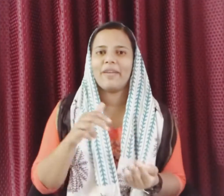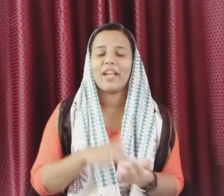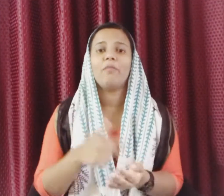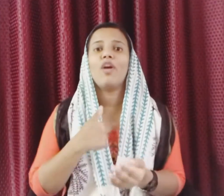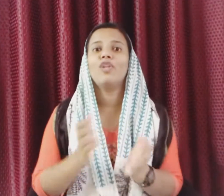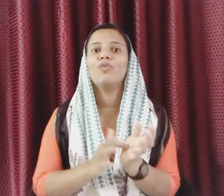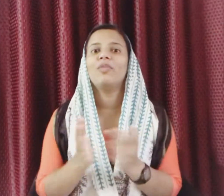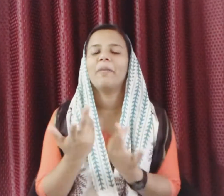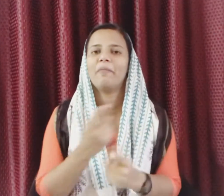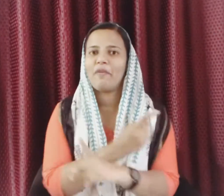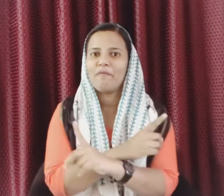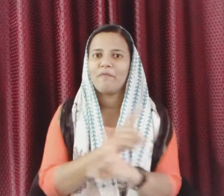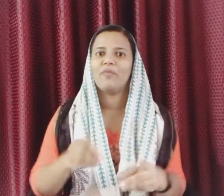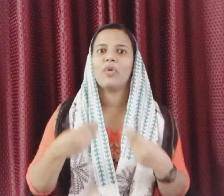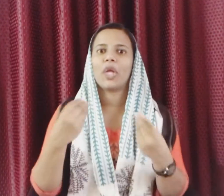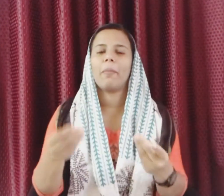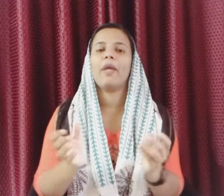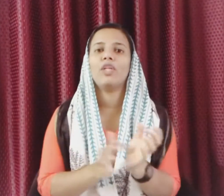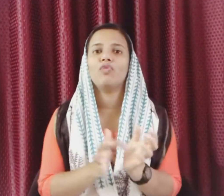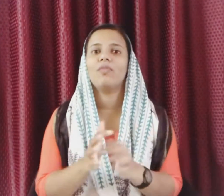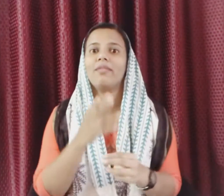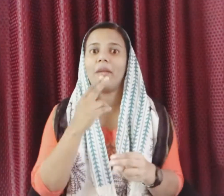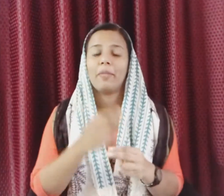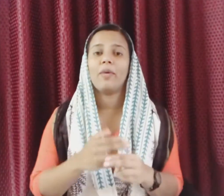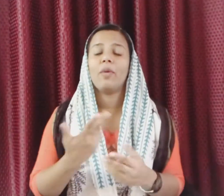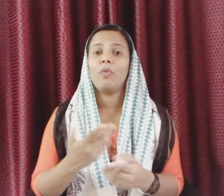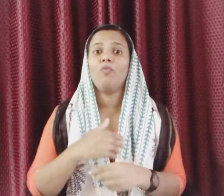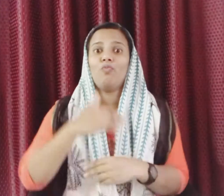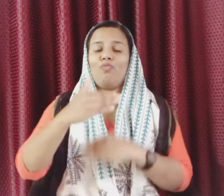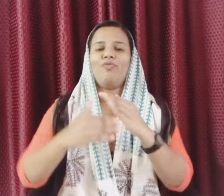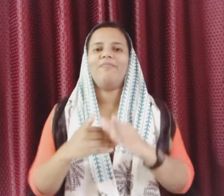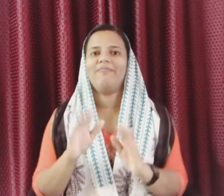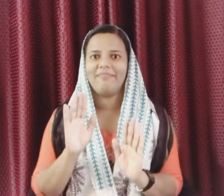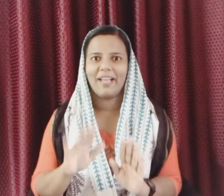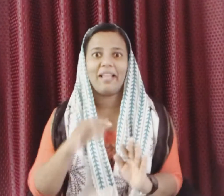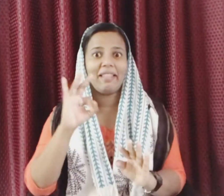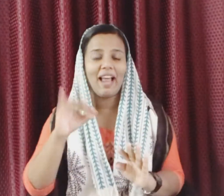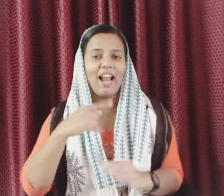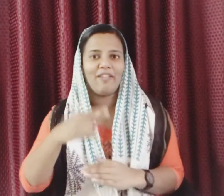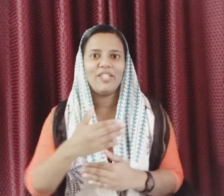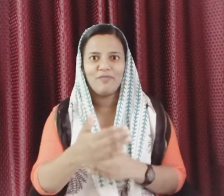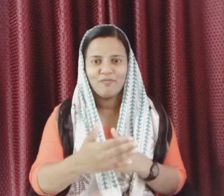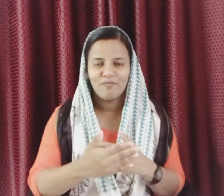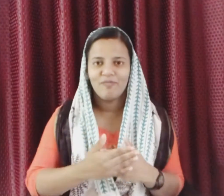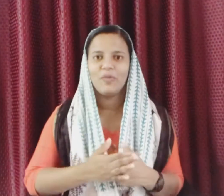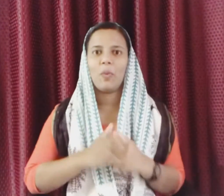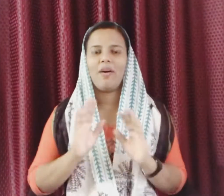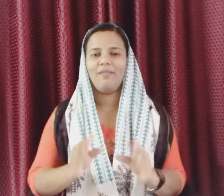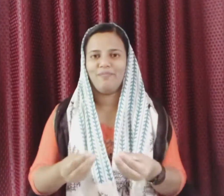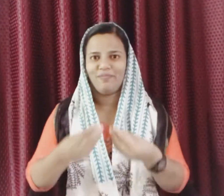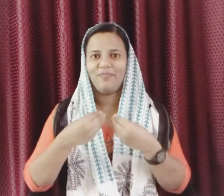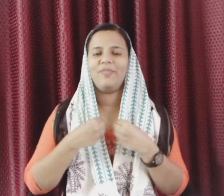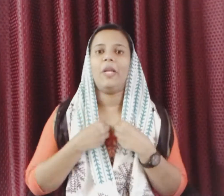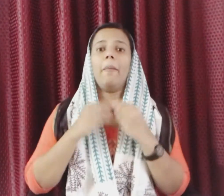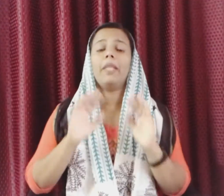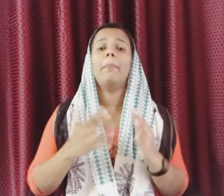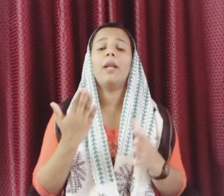പറ്റിയിരിക്കുക, ഞാനവനെ വിടുവിക്കും. അപ്പോൾ പറ്റിയിരിക്കുന്ന ദൈവമക്കളുടെ ജീവിതത്തിൽ നല്ല ദിവസങ്ങൾ കർത്താവ് നൽകുക. അപ്പോൾ അങ്ങനെയുള്ളപ്പോൾ